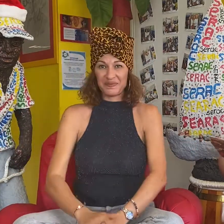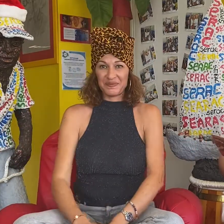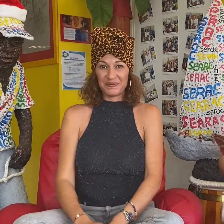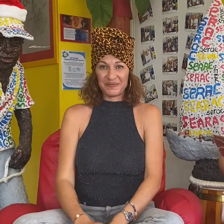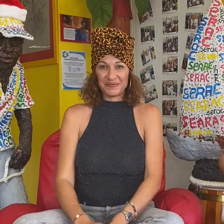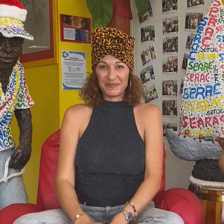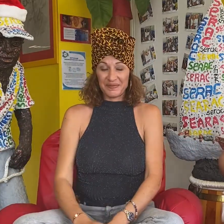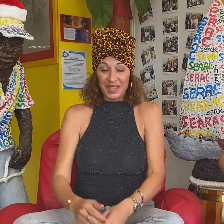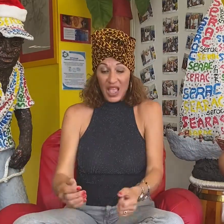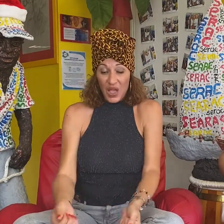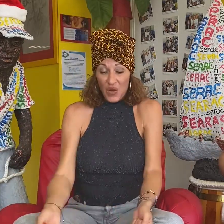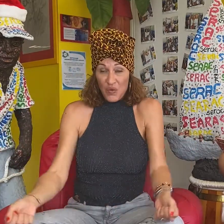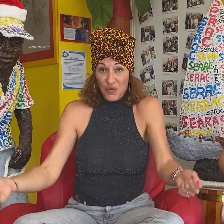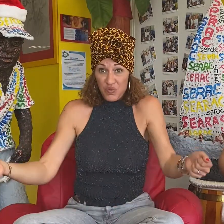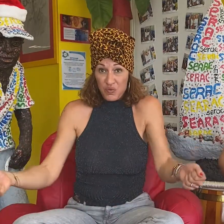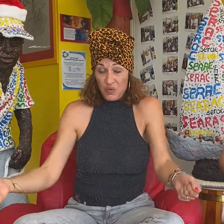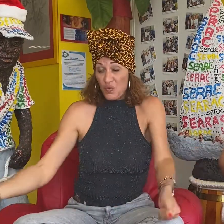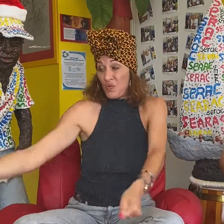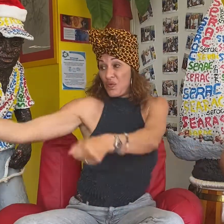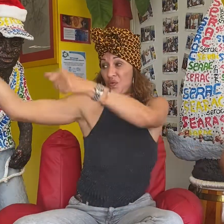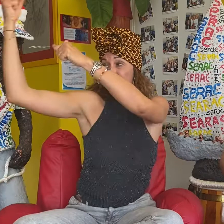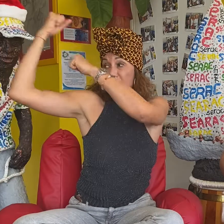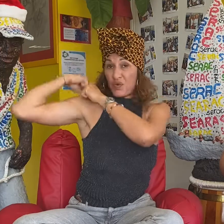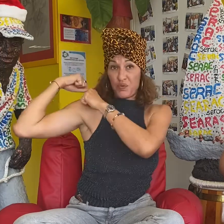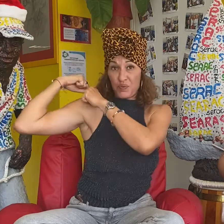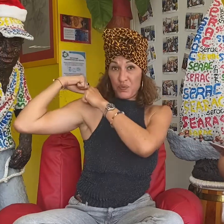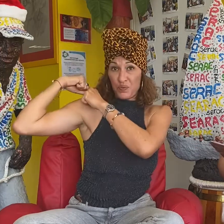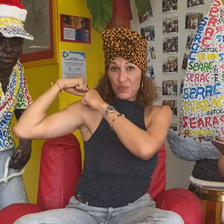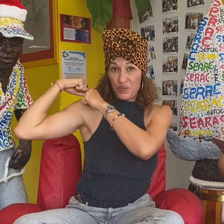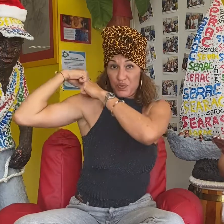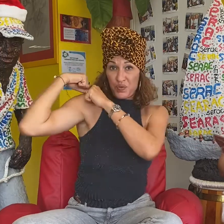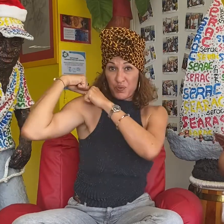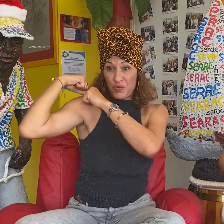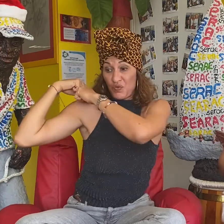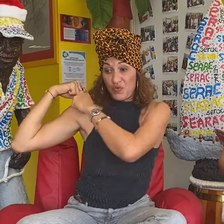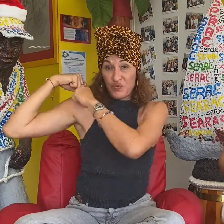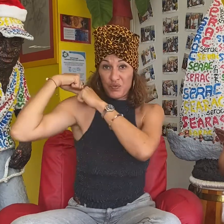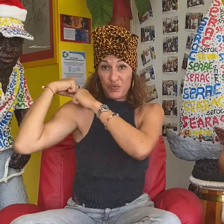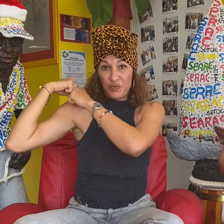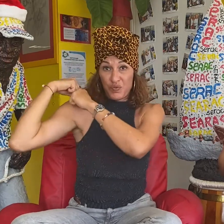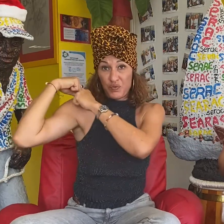Il glisse les jouets dans les casiers de recyclage.